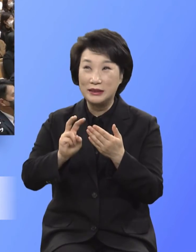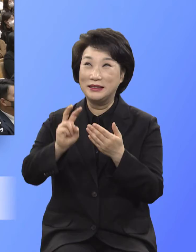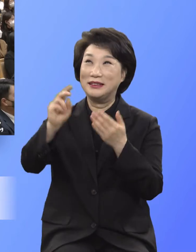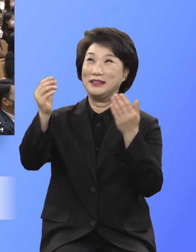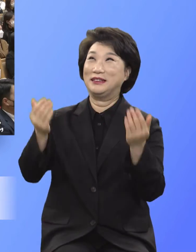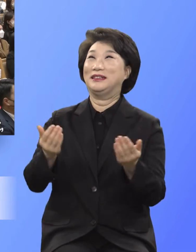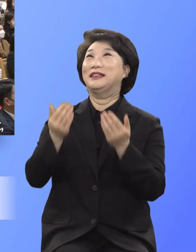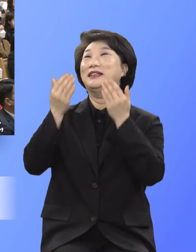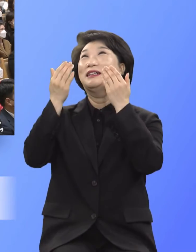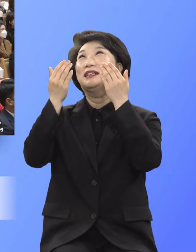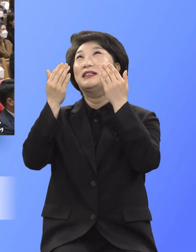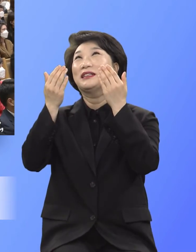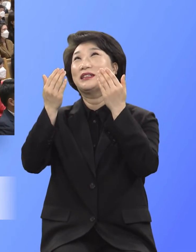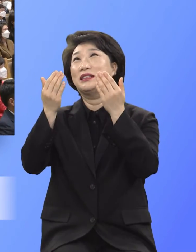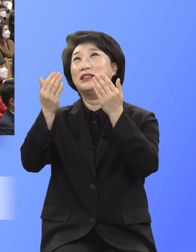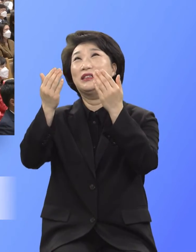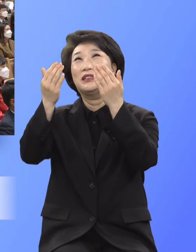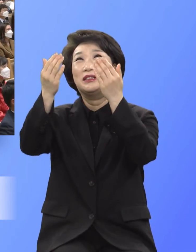찬송을